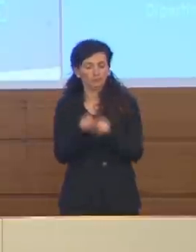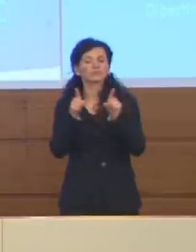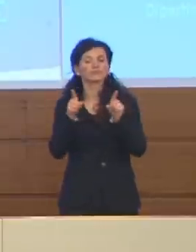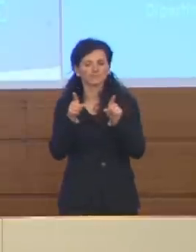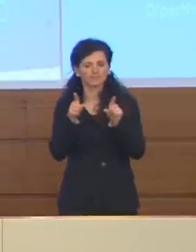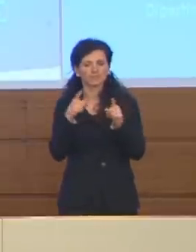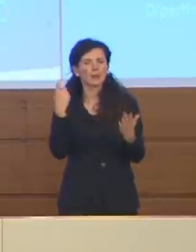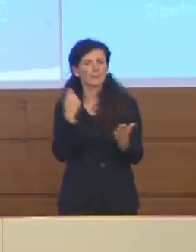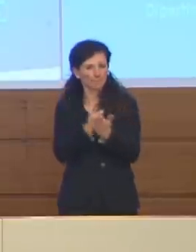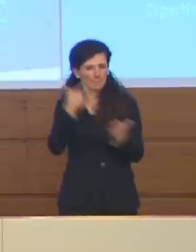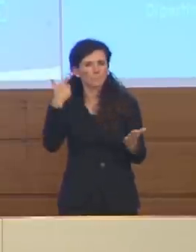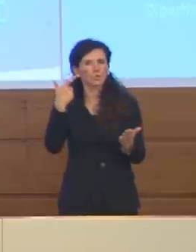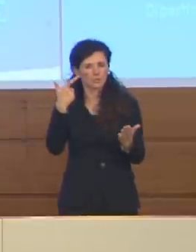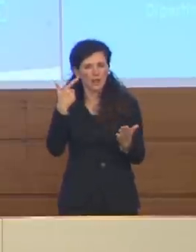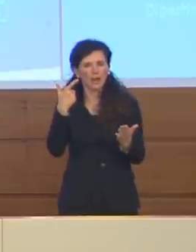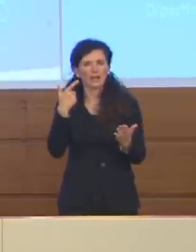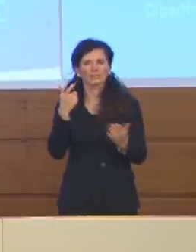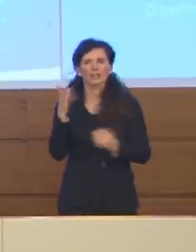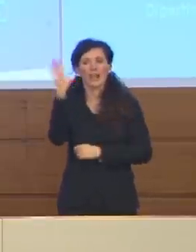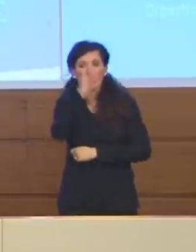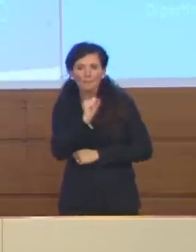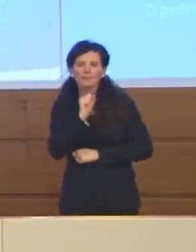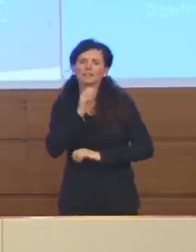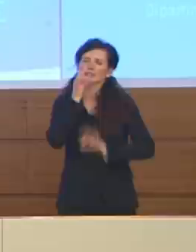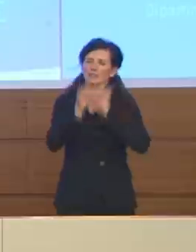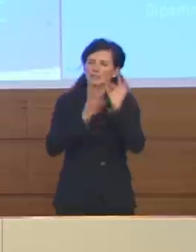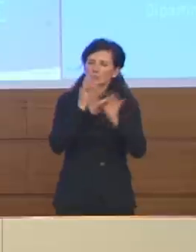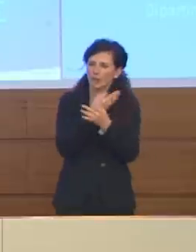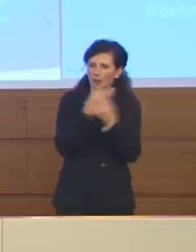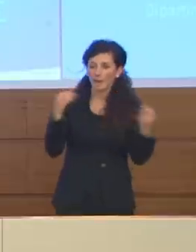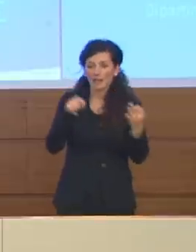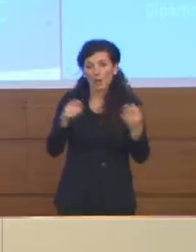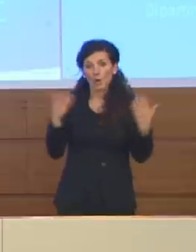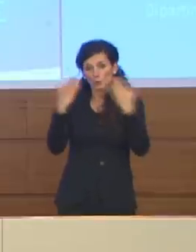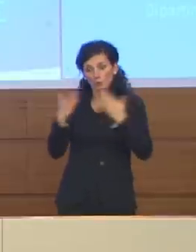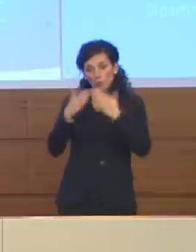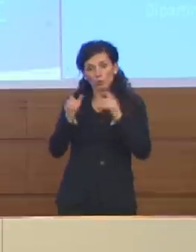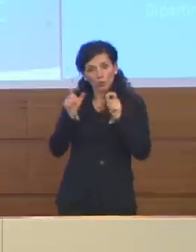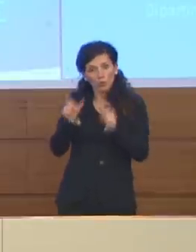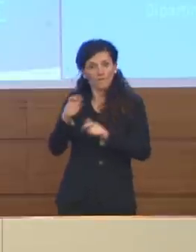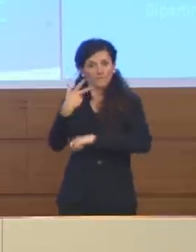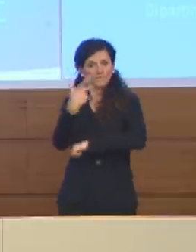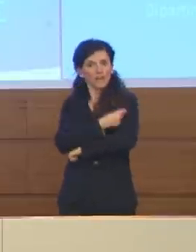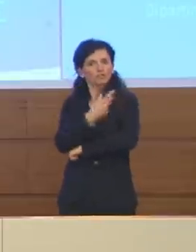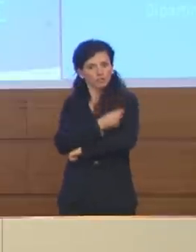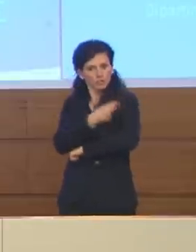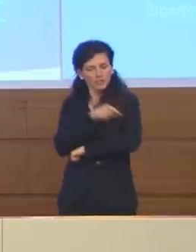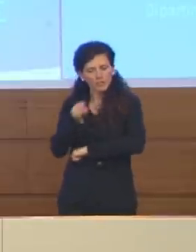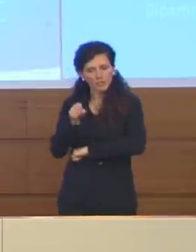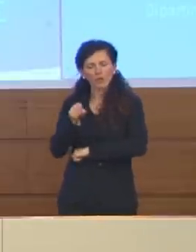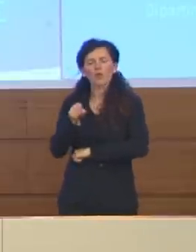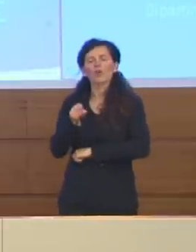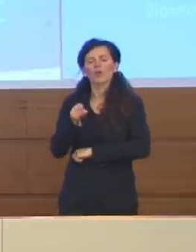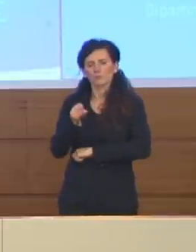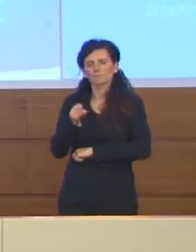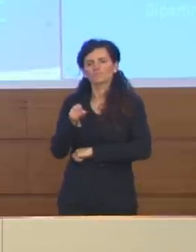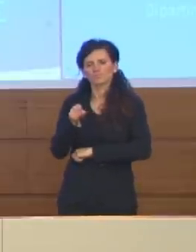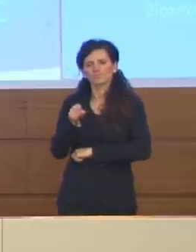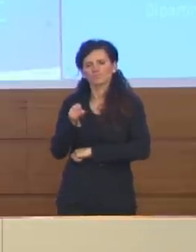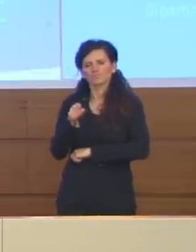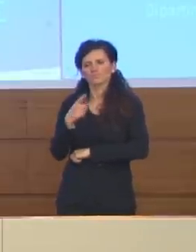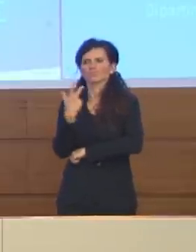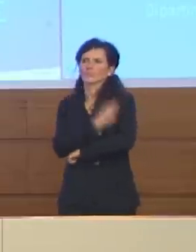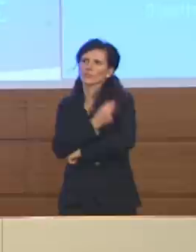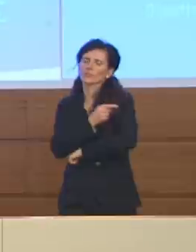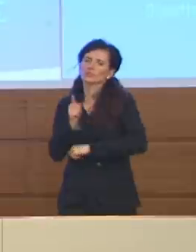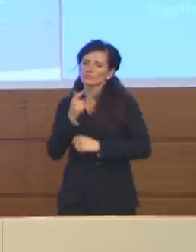importante ben specificare che questi studi dovranno anche rispondere a una